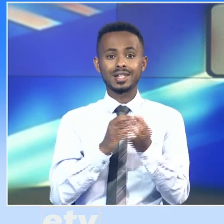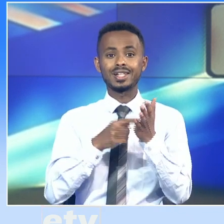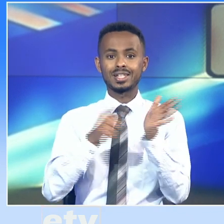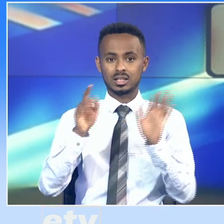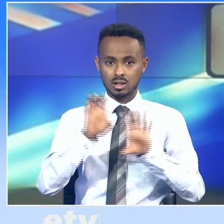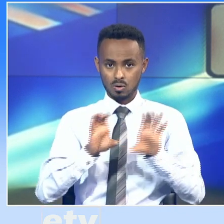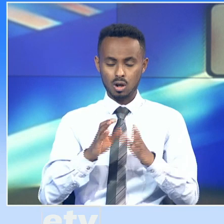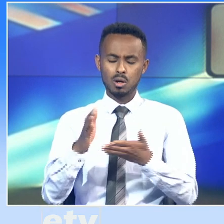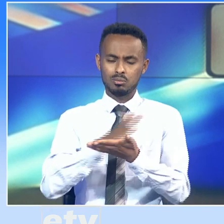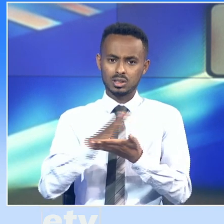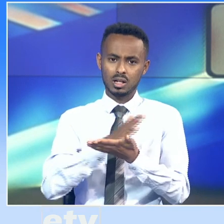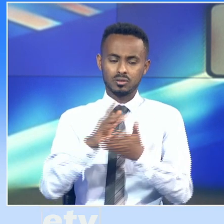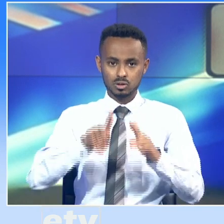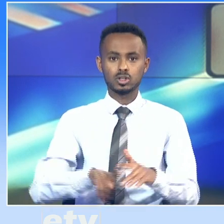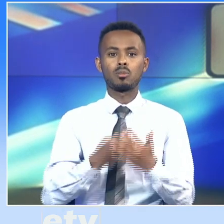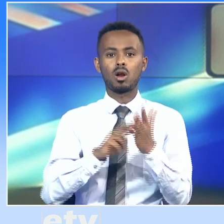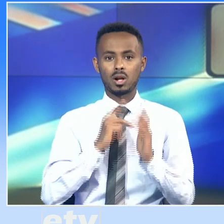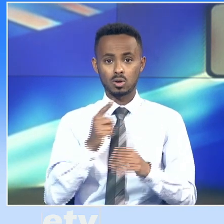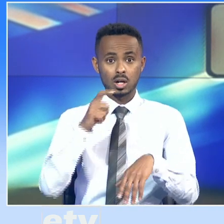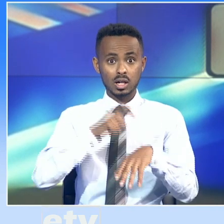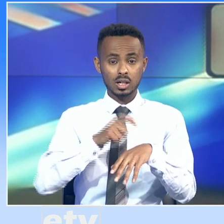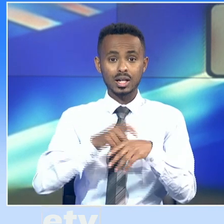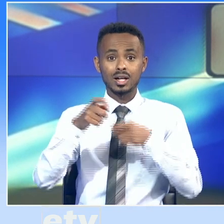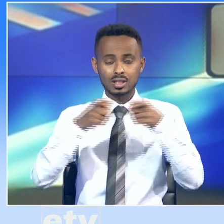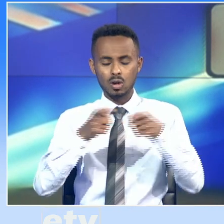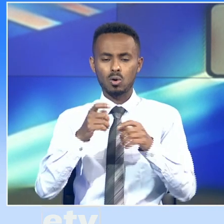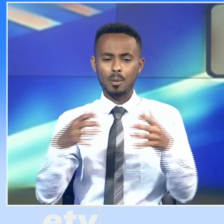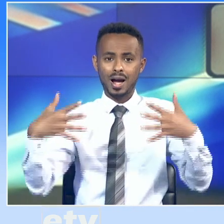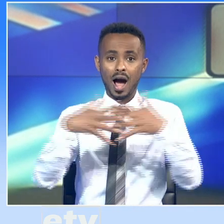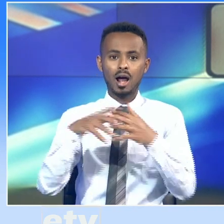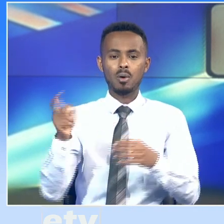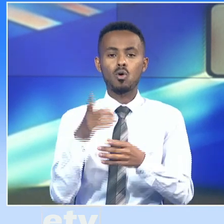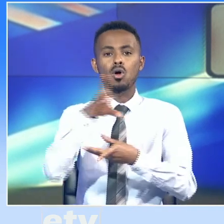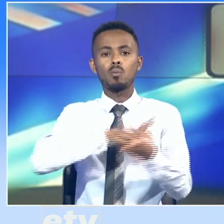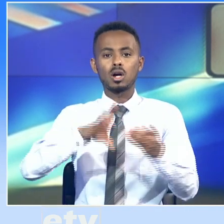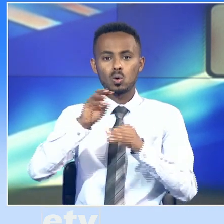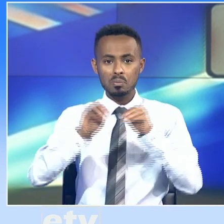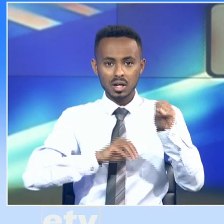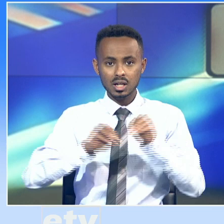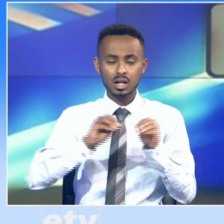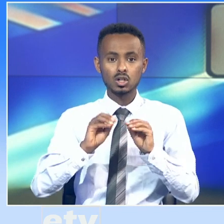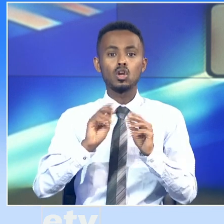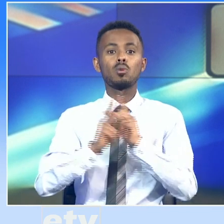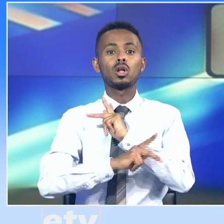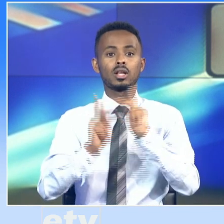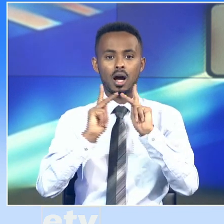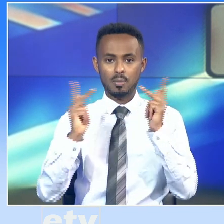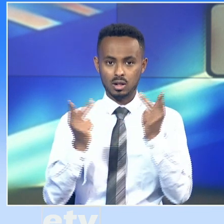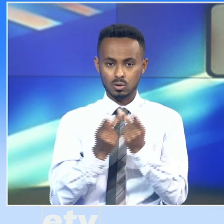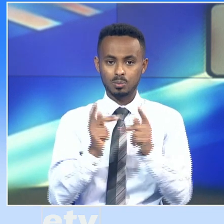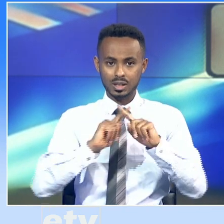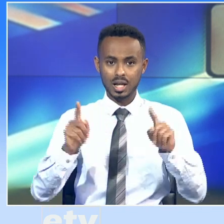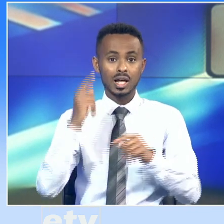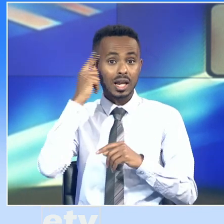ተደርጓል። መሳተፍም ጀምሯል ማለት ነው። ከጊዜው አስተዳደሩ ጋር በጋራ በመሆን በክልሉ የሚንቀሳቀሱ የፖለቲካ ፓርቲዎች